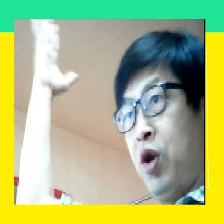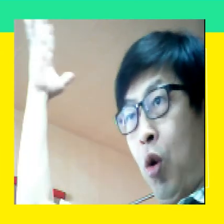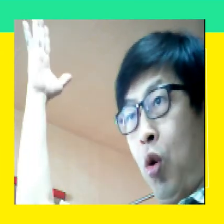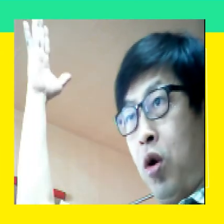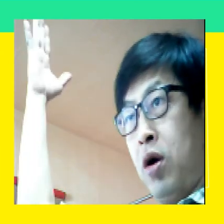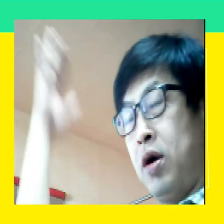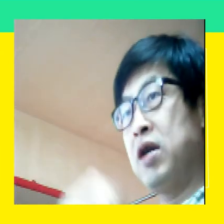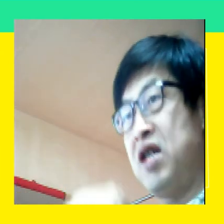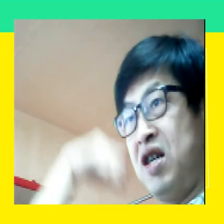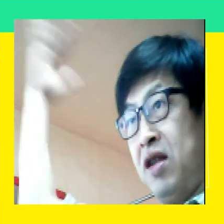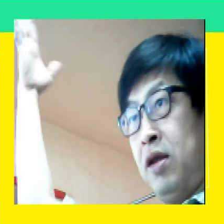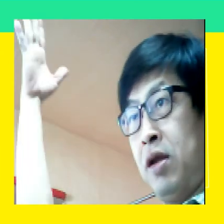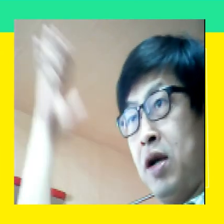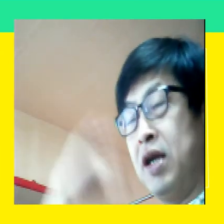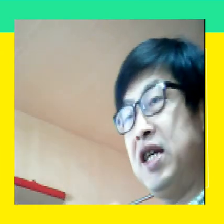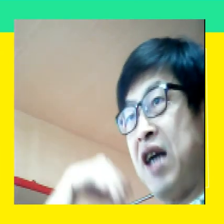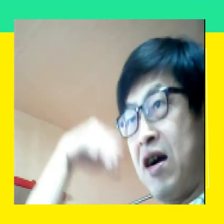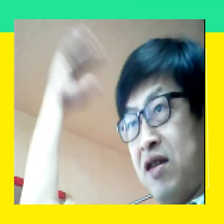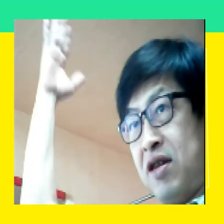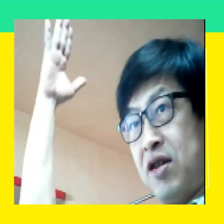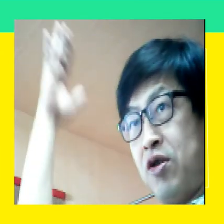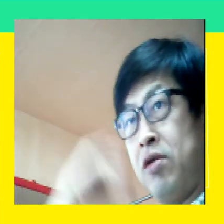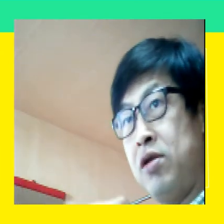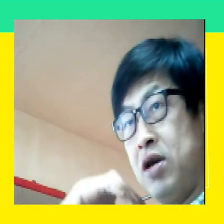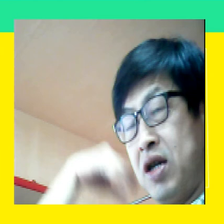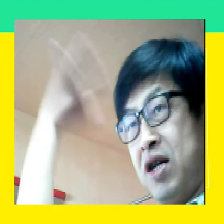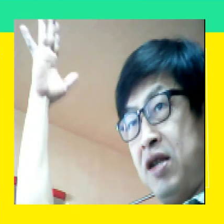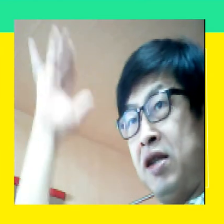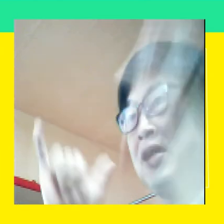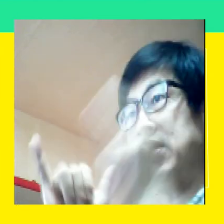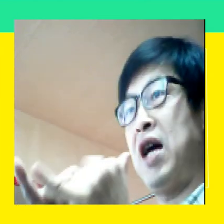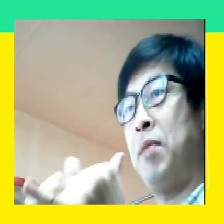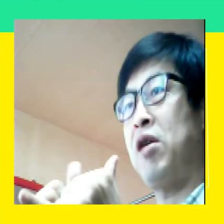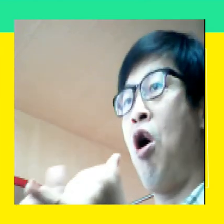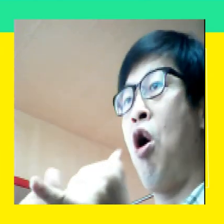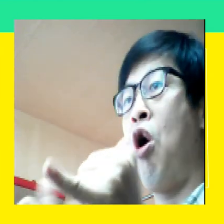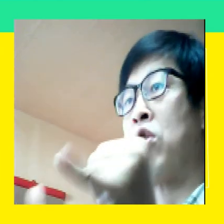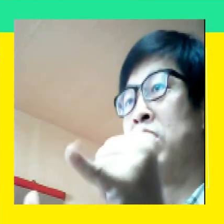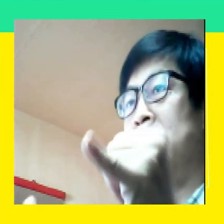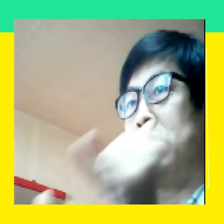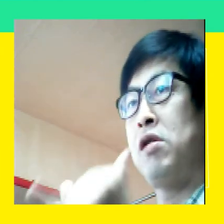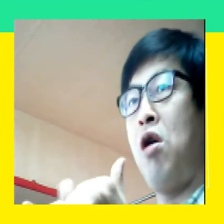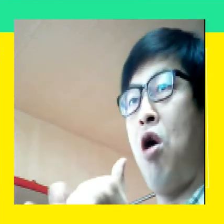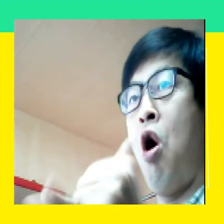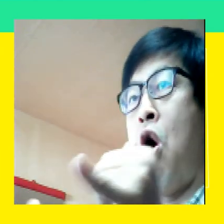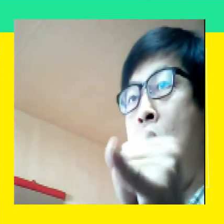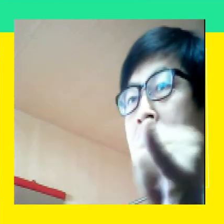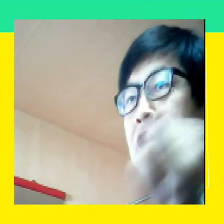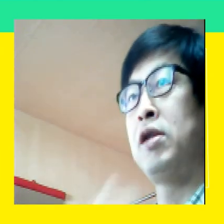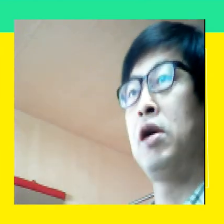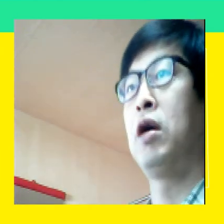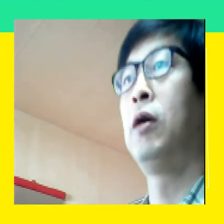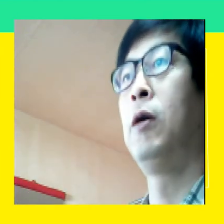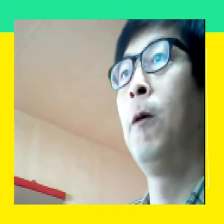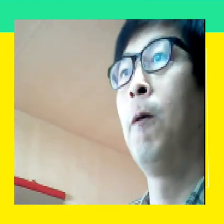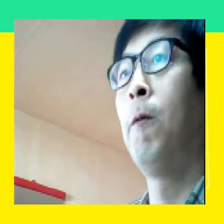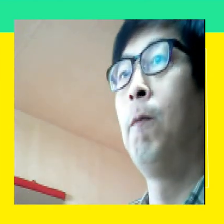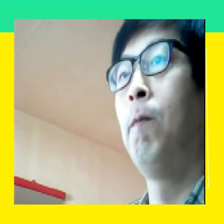위로 큰 키가 큰 그쵸 큰 사람 어른 어른